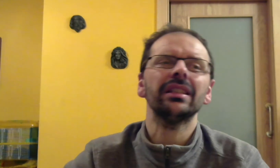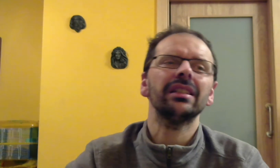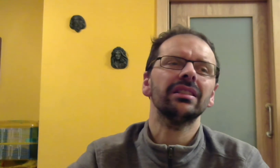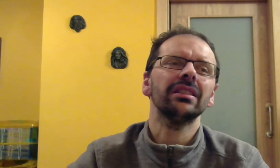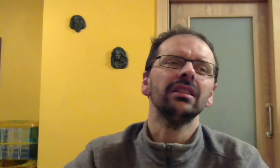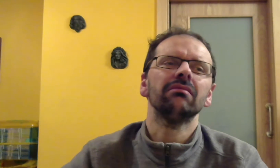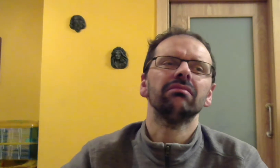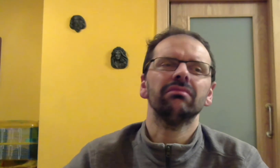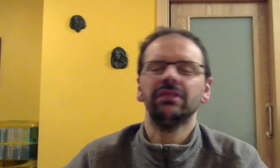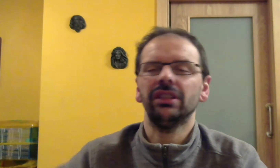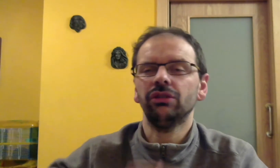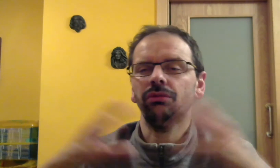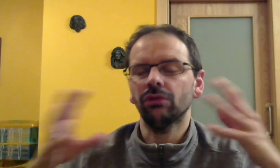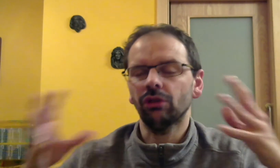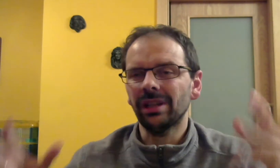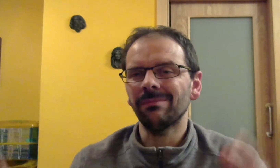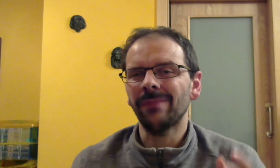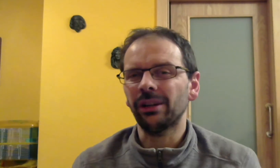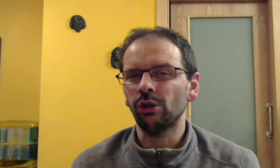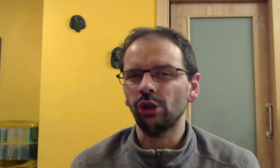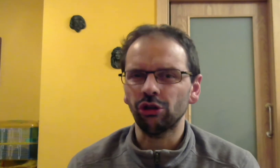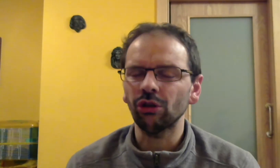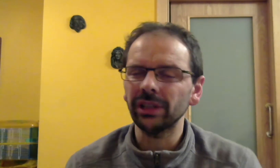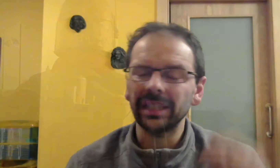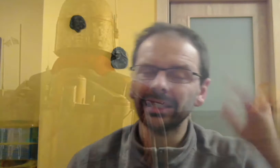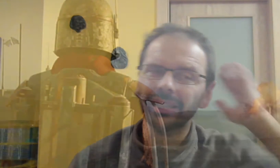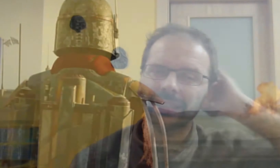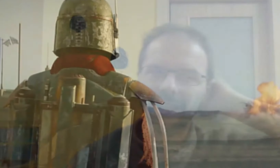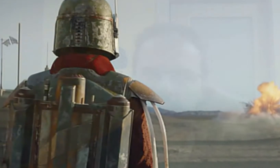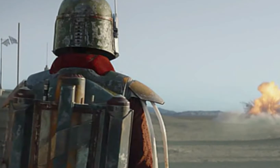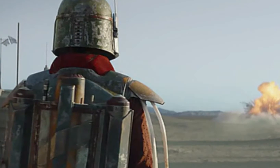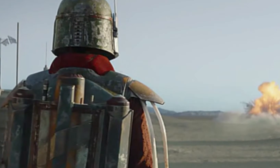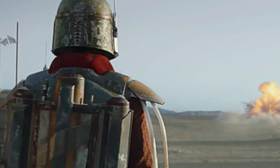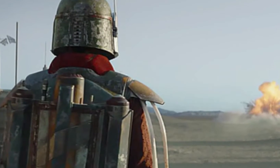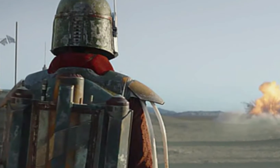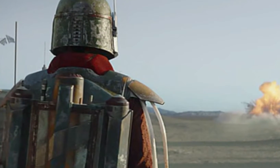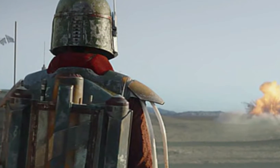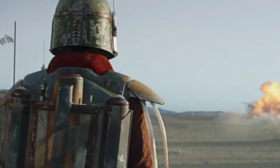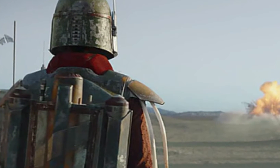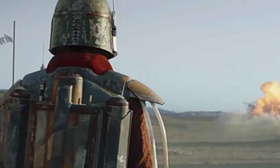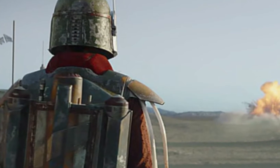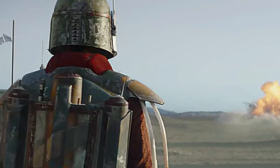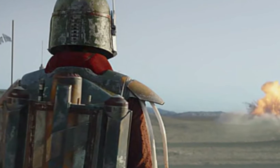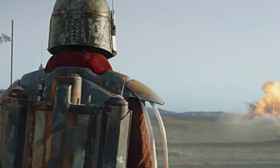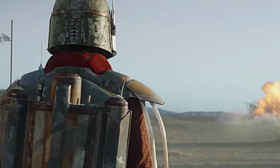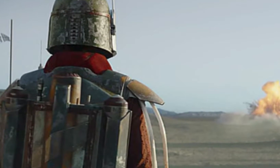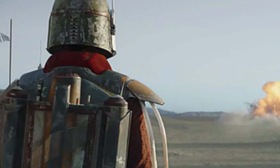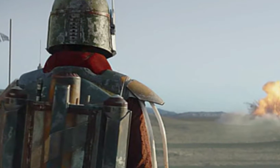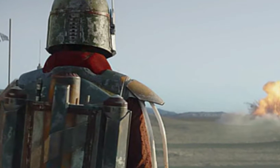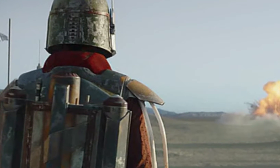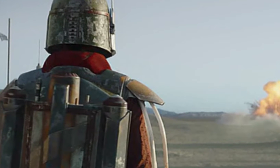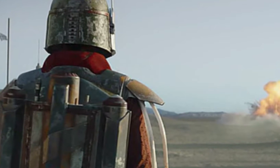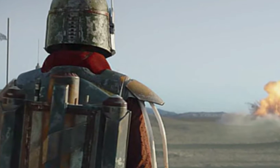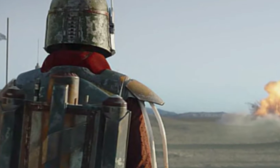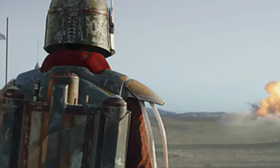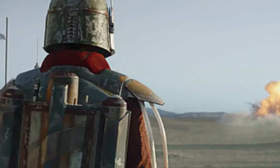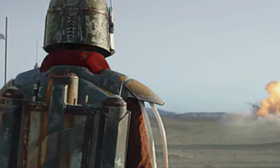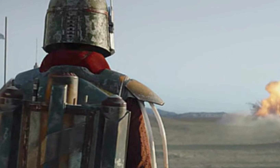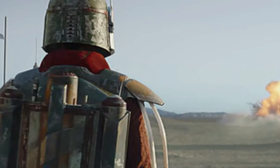impresionantes, cosas, macrohistorias ahí, la destrucción, tal. Aquí, bueno, mira, pues sale, por ejemplo, de la Estrella de la Muerte, pero